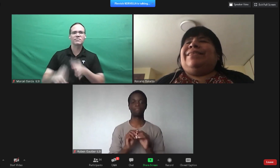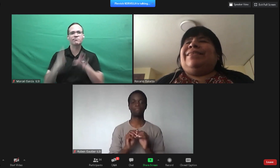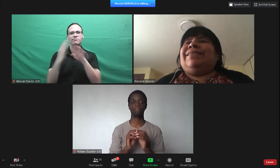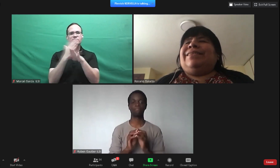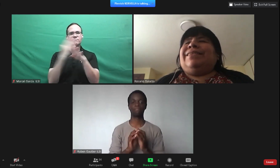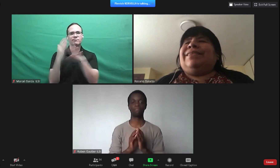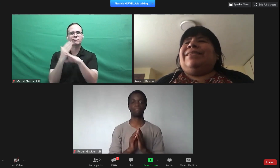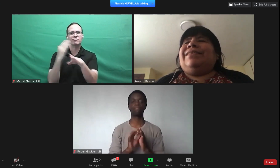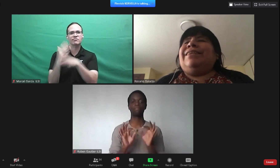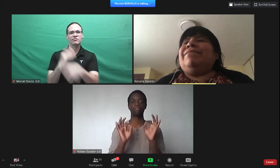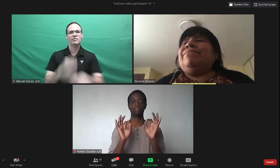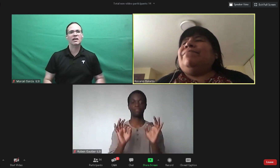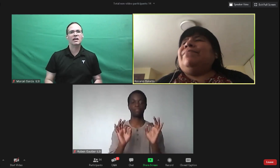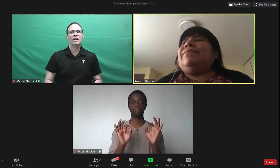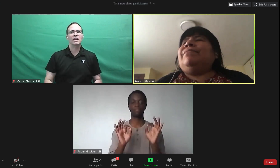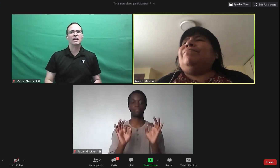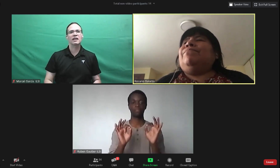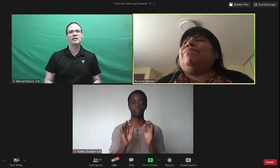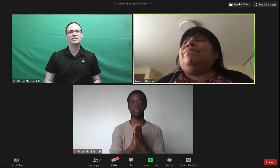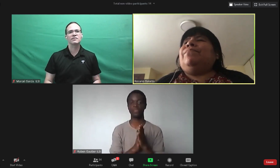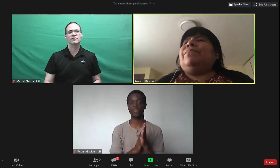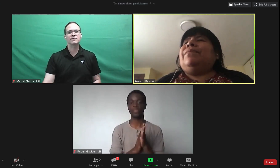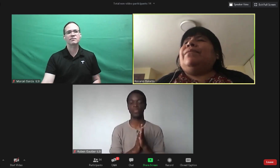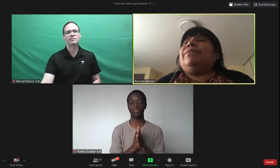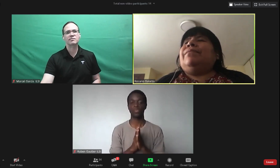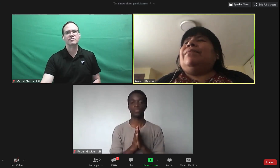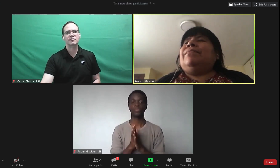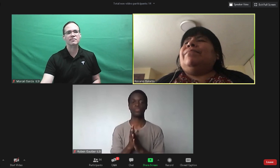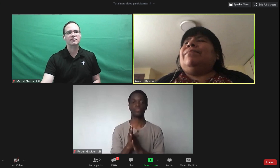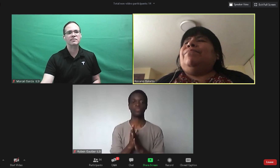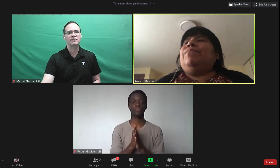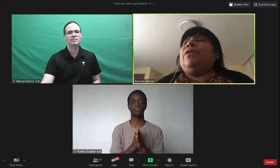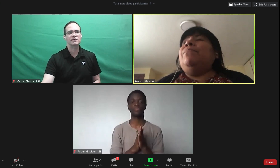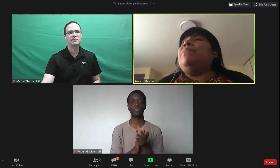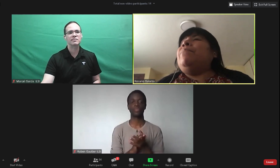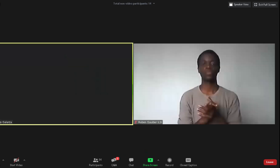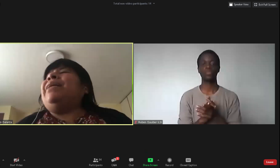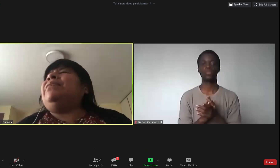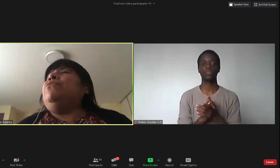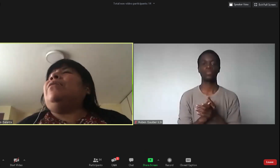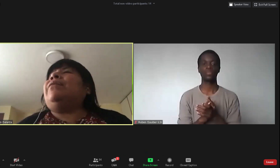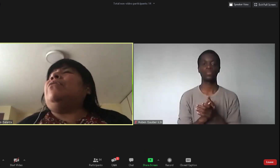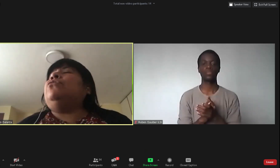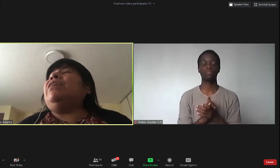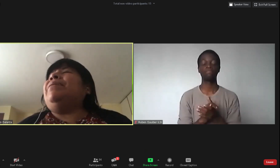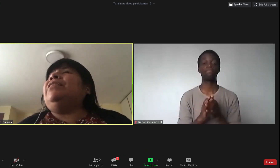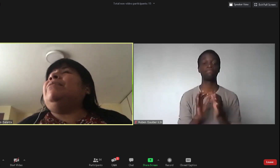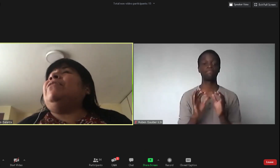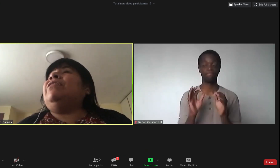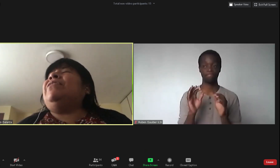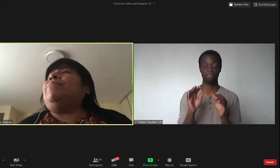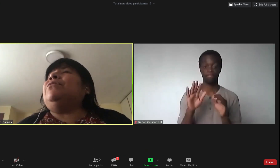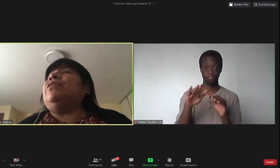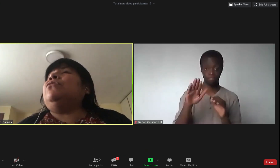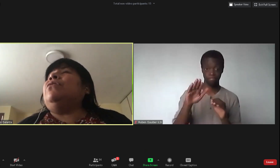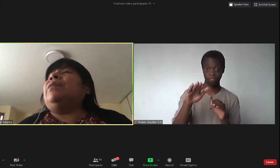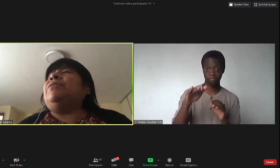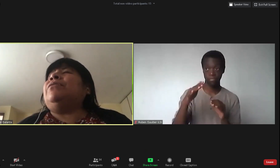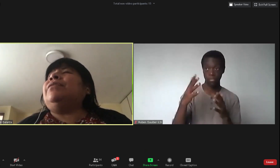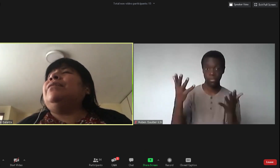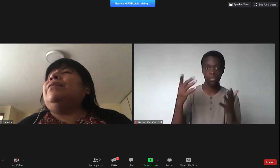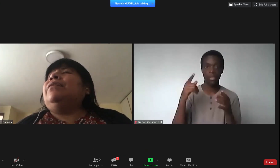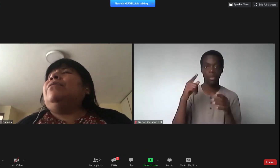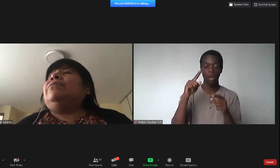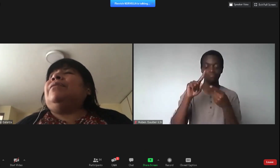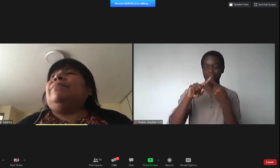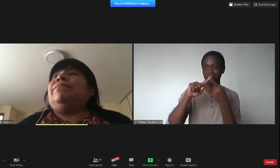Sí. Sí. Álvaro. Claro. Pero más de una, claro. No solamente se identifica personas sordas, personas...